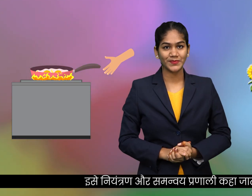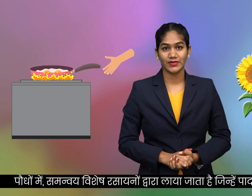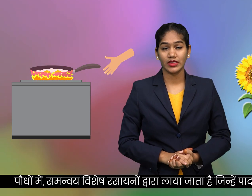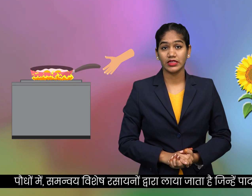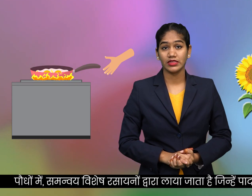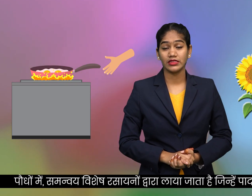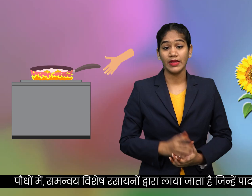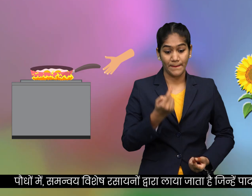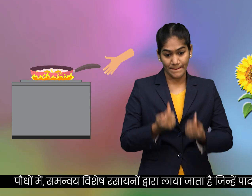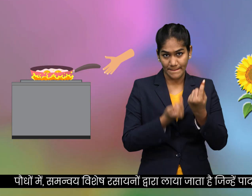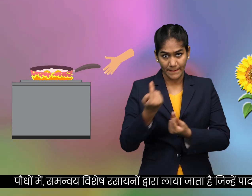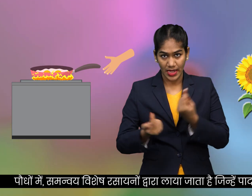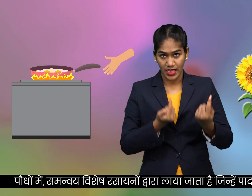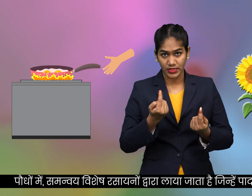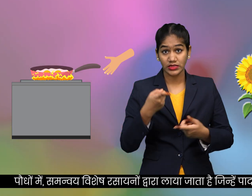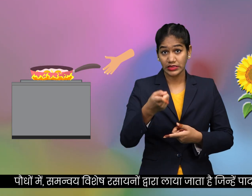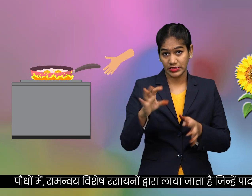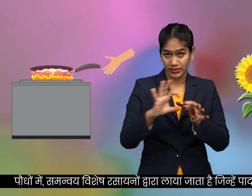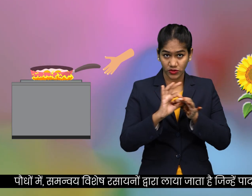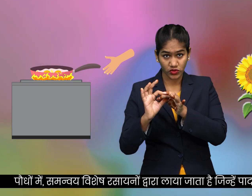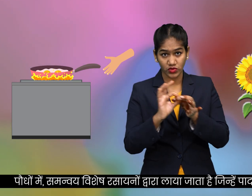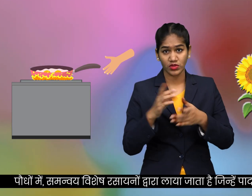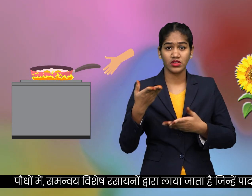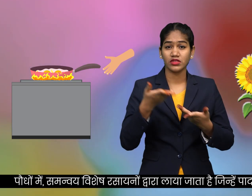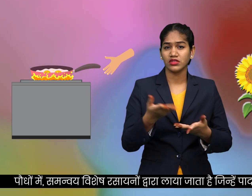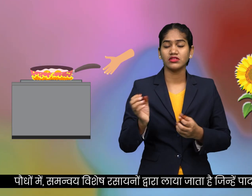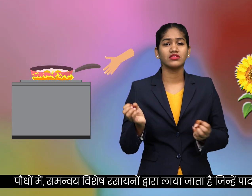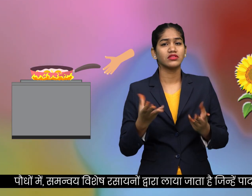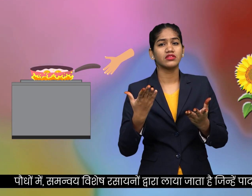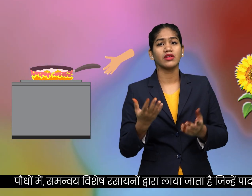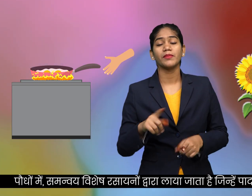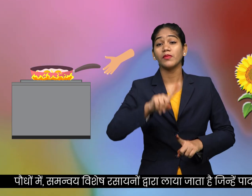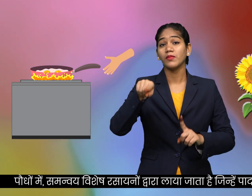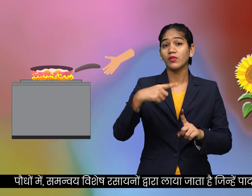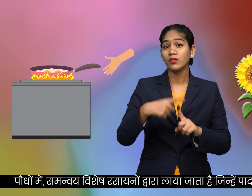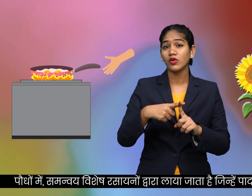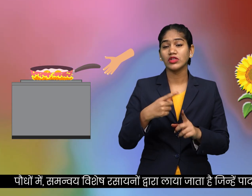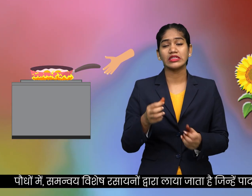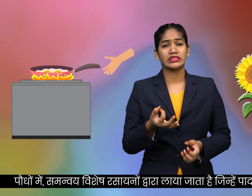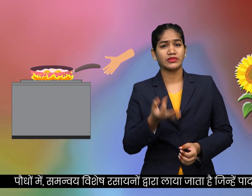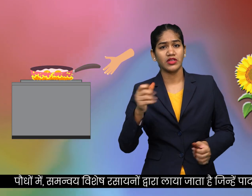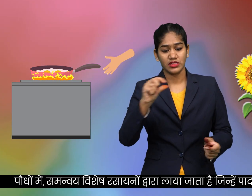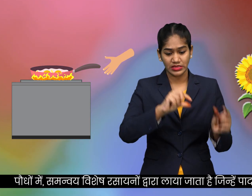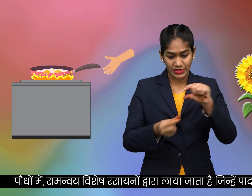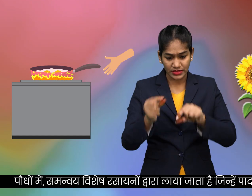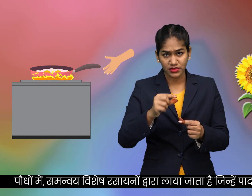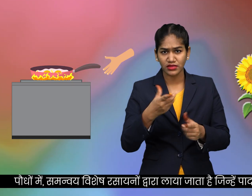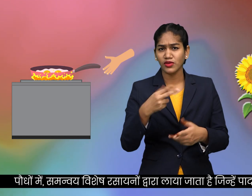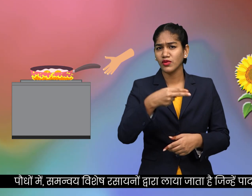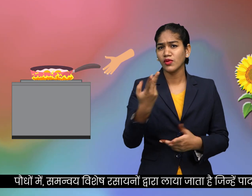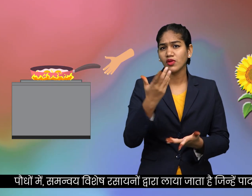है। पौधों में समन्वय विषय रसायनों द्वारा लाया जाता है